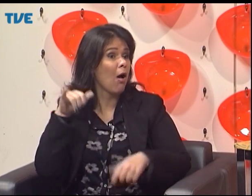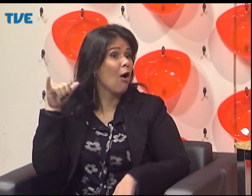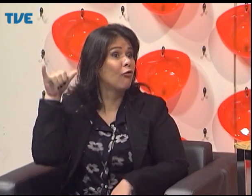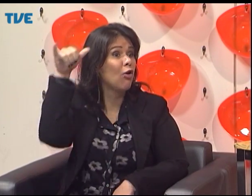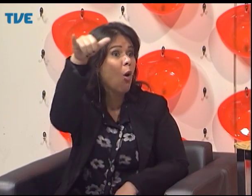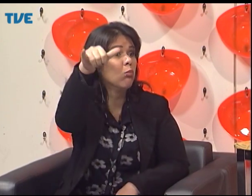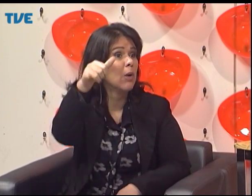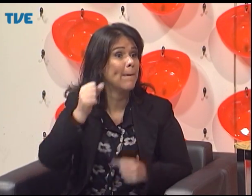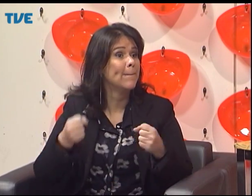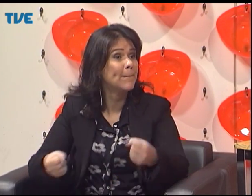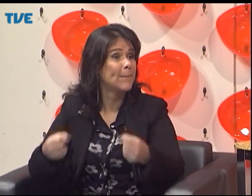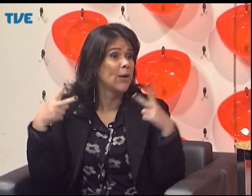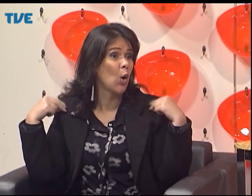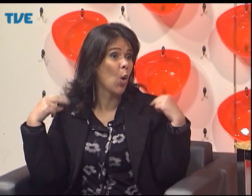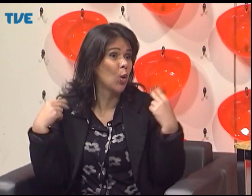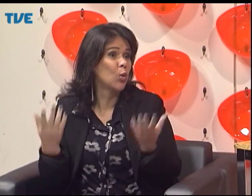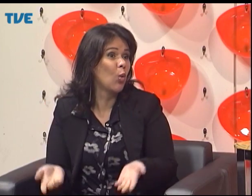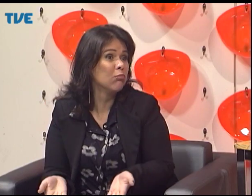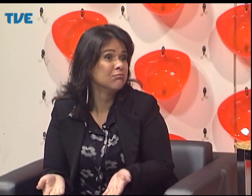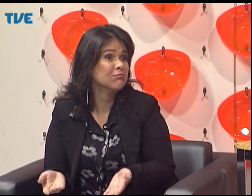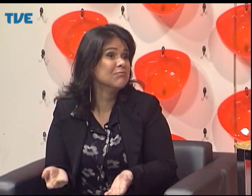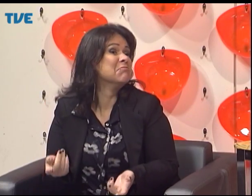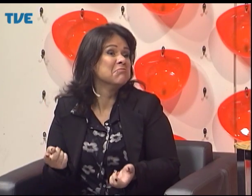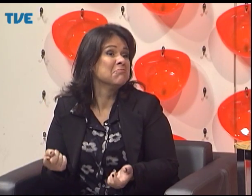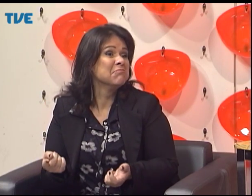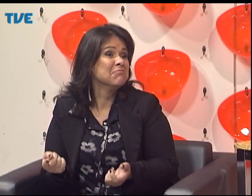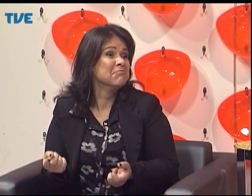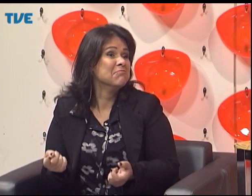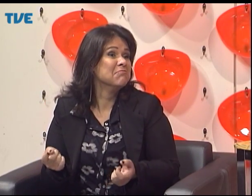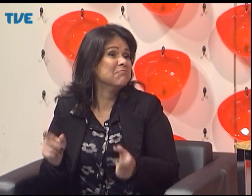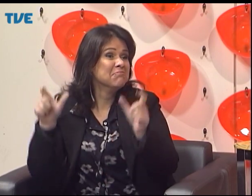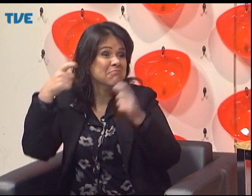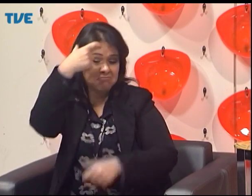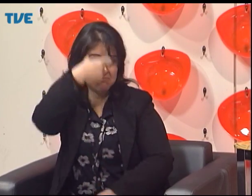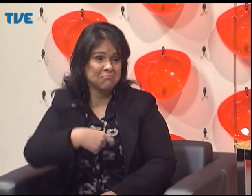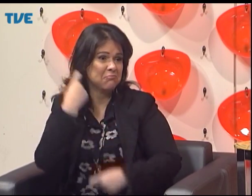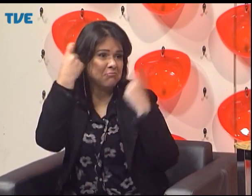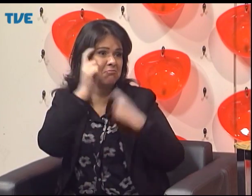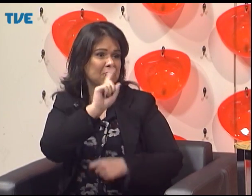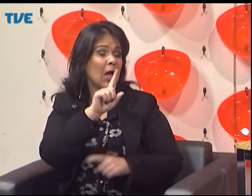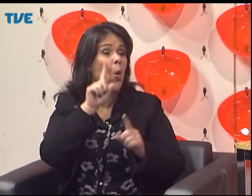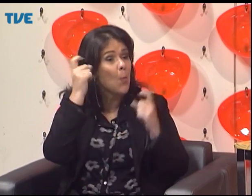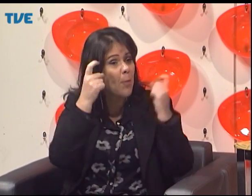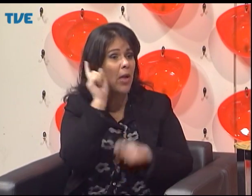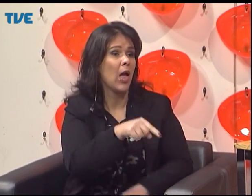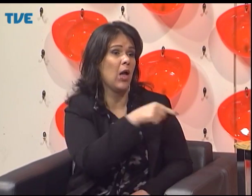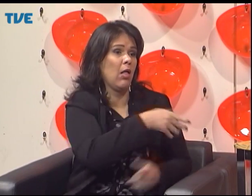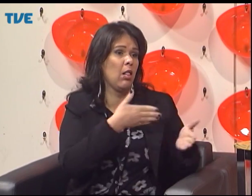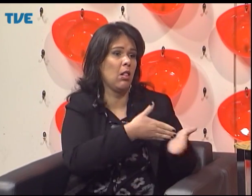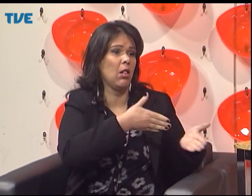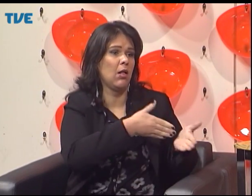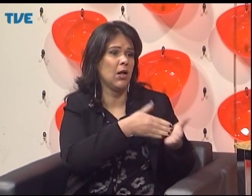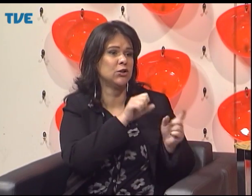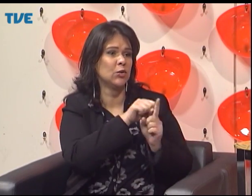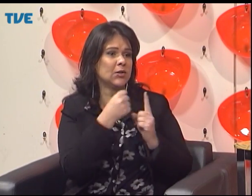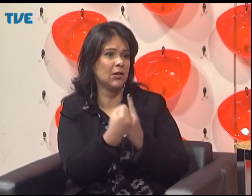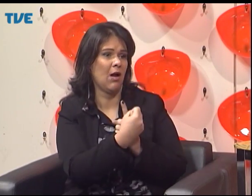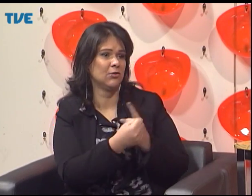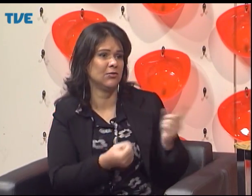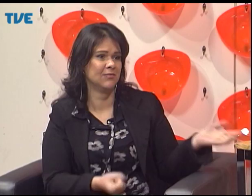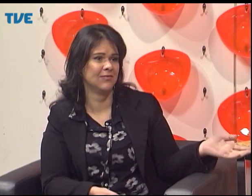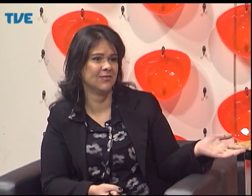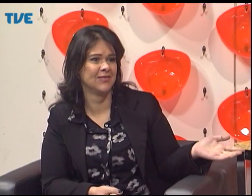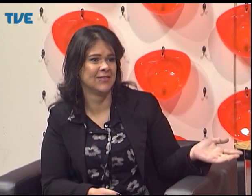tem surdos que estão trabalhando, por exemplo, que é piloto de avião. Então, não há uma preocupação